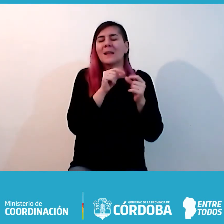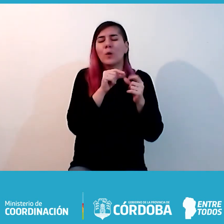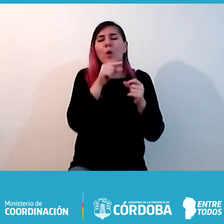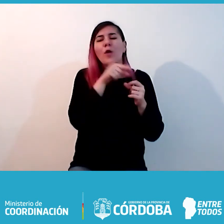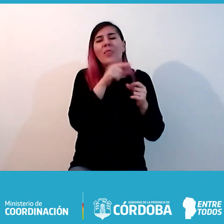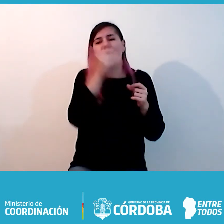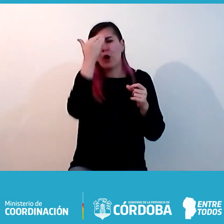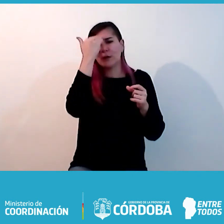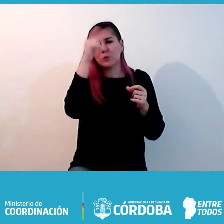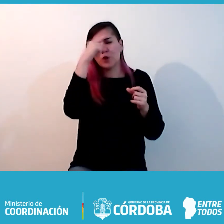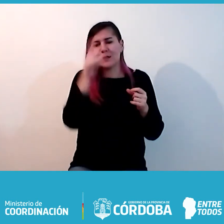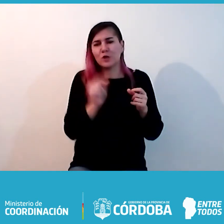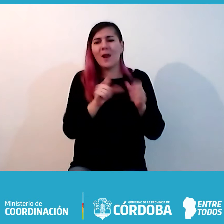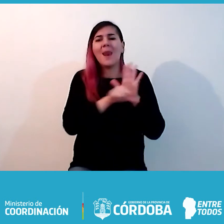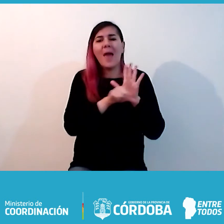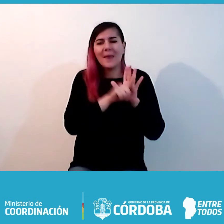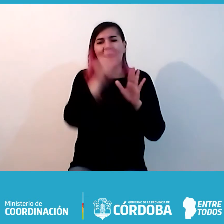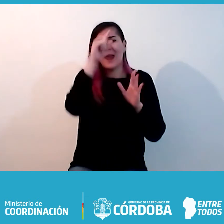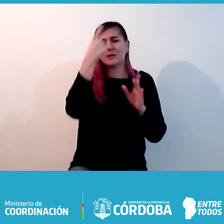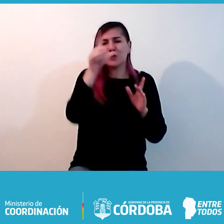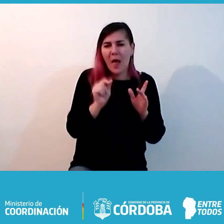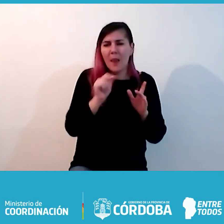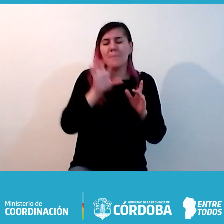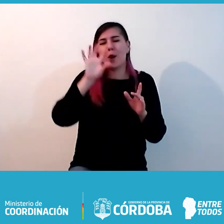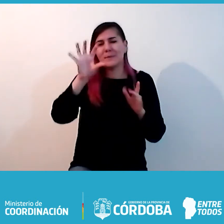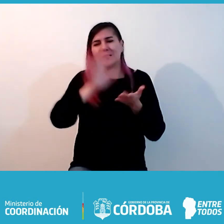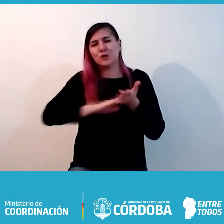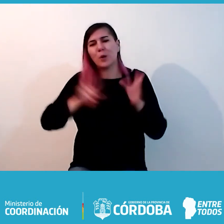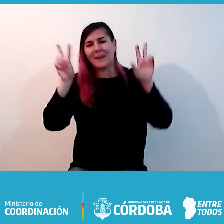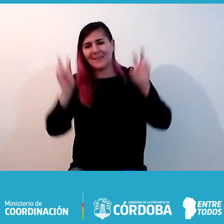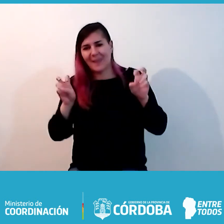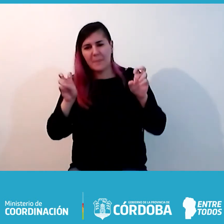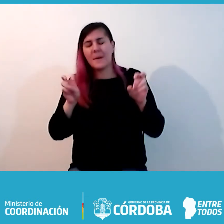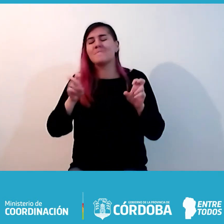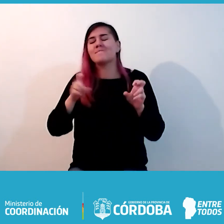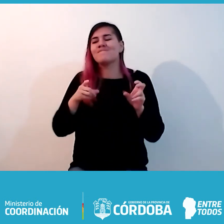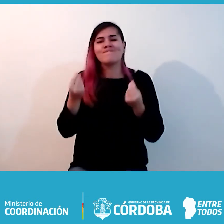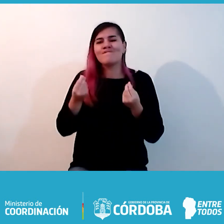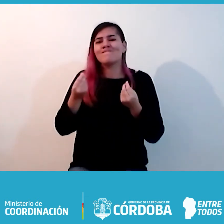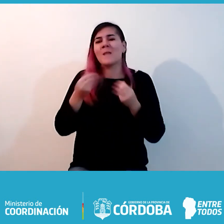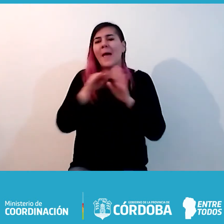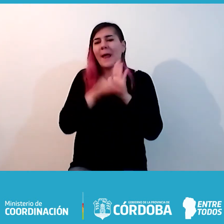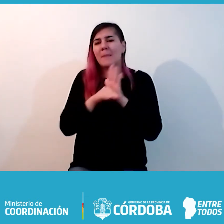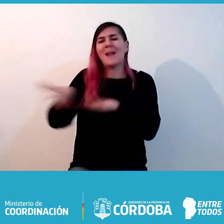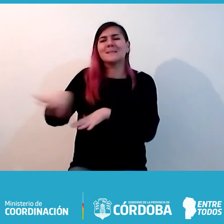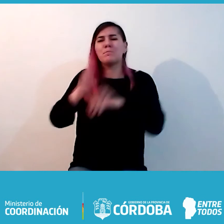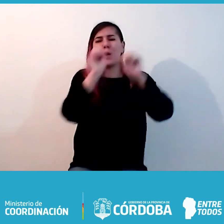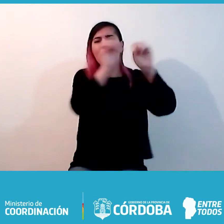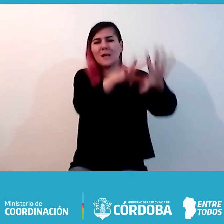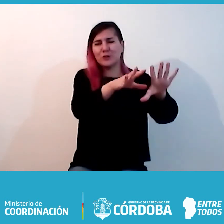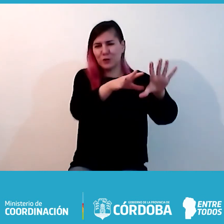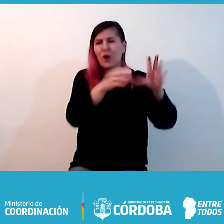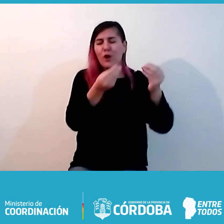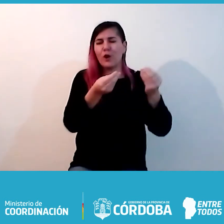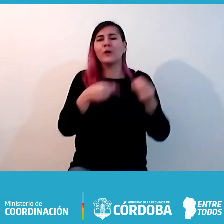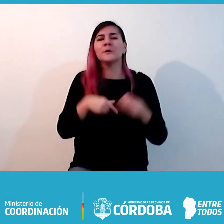este texto la ley nacional y provincial sobre la materia, establece el régimen de expropiación, citando causa de utilidad pública, compensación